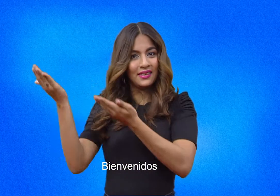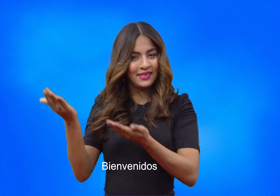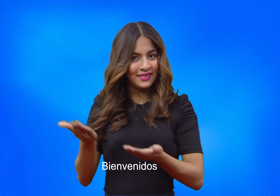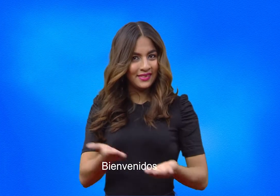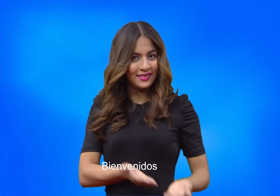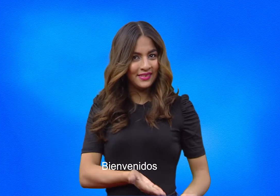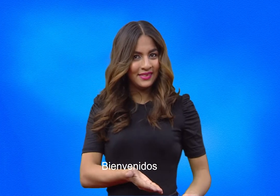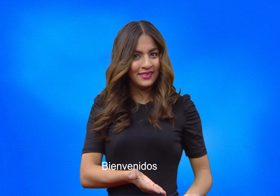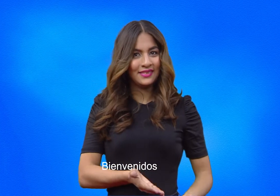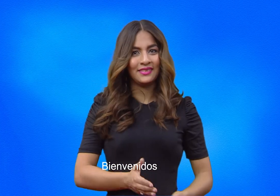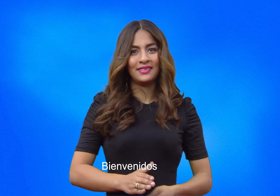Bienvenidos.